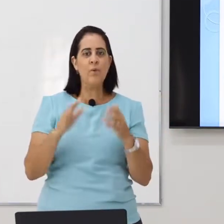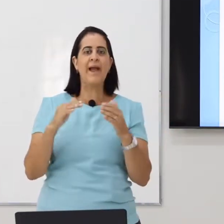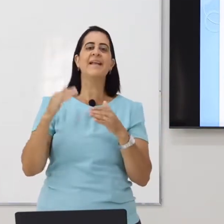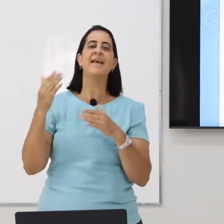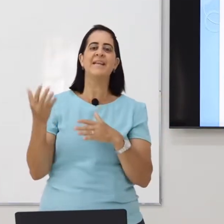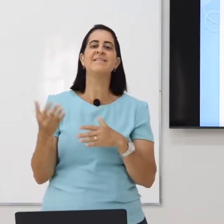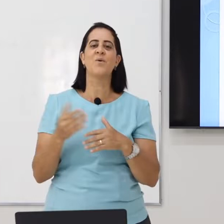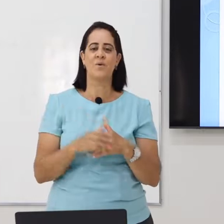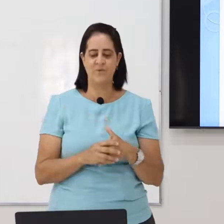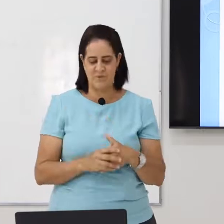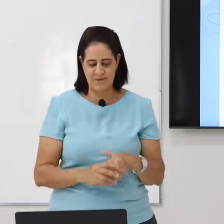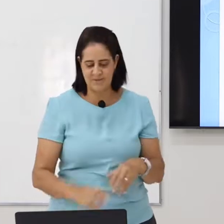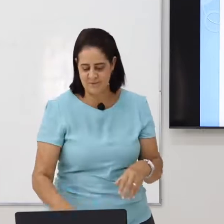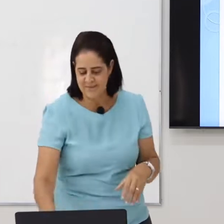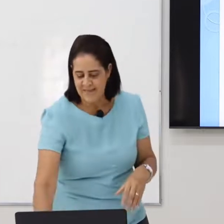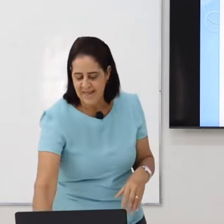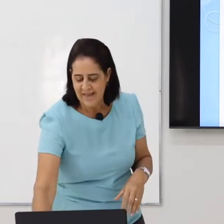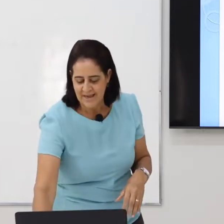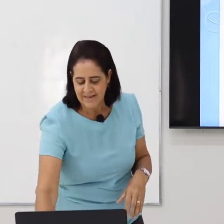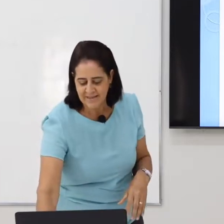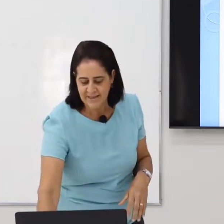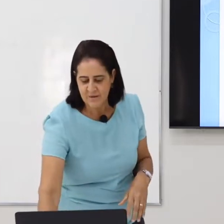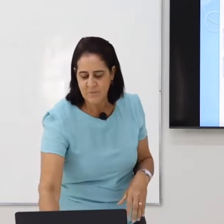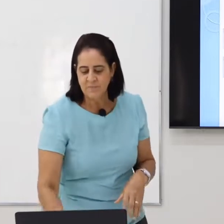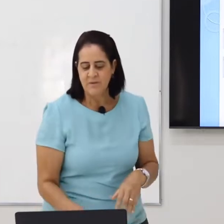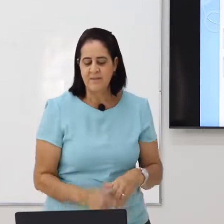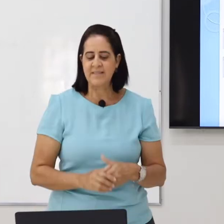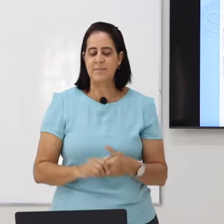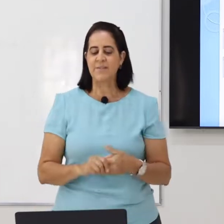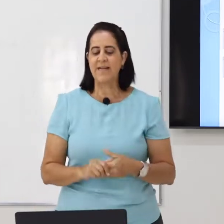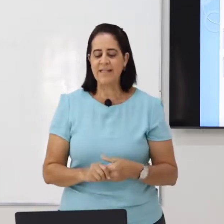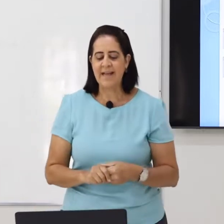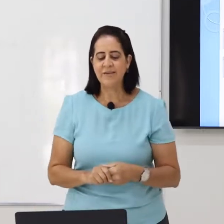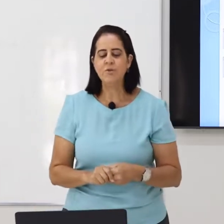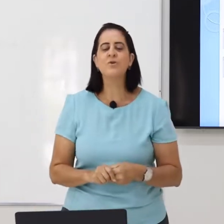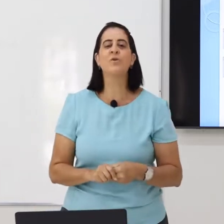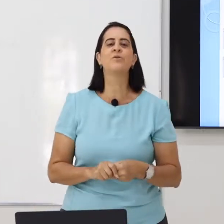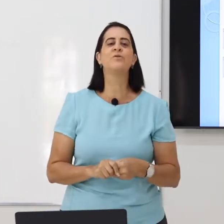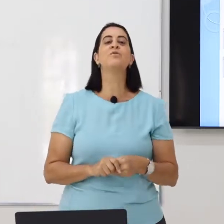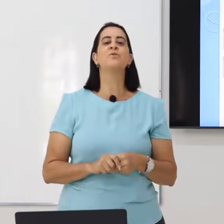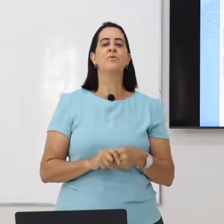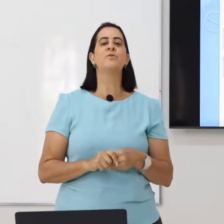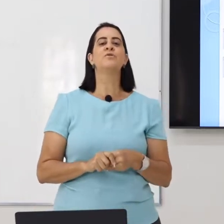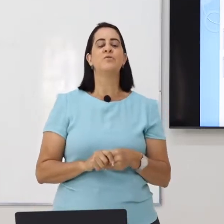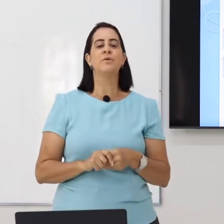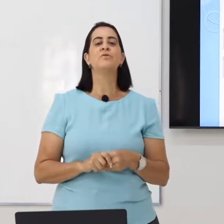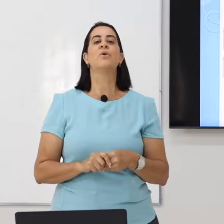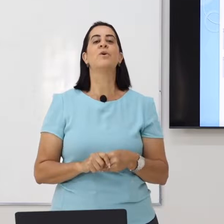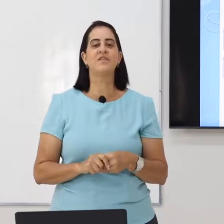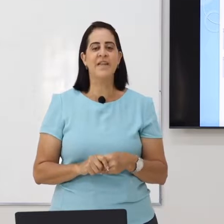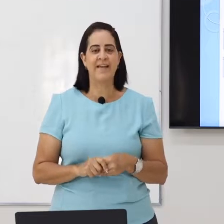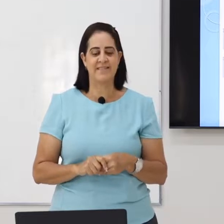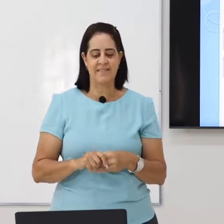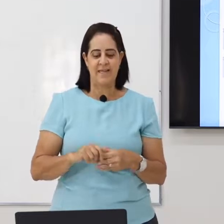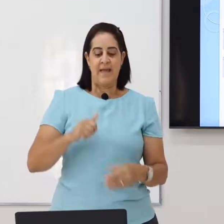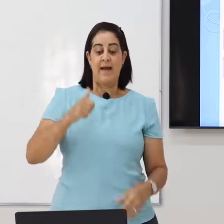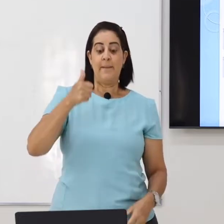é que eles são construídos? Aqui então nós temos a ideia dos grupos de números ordinais. A